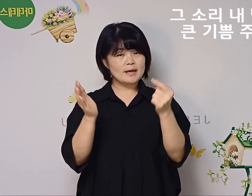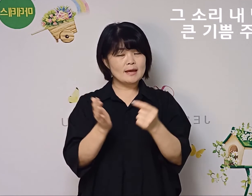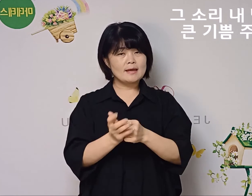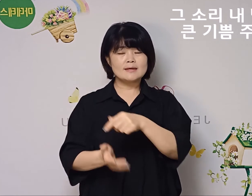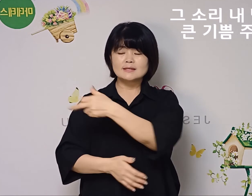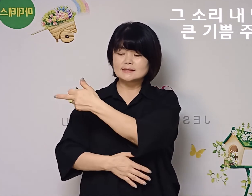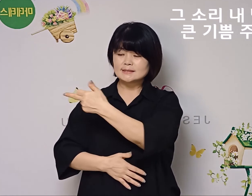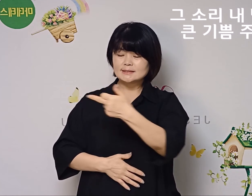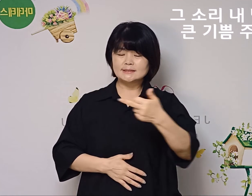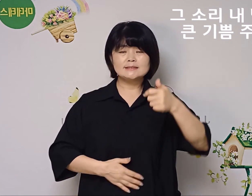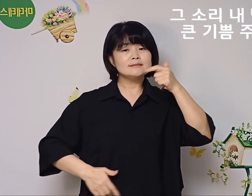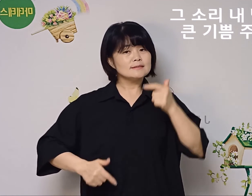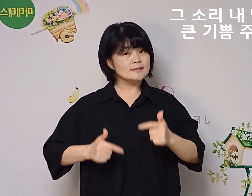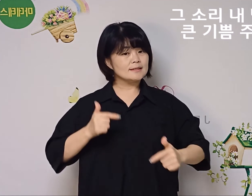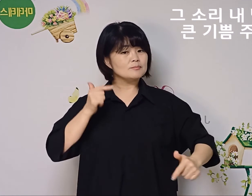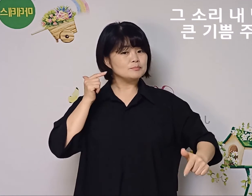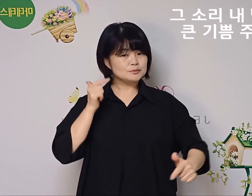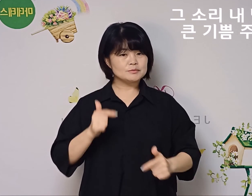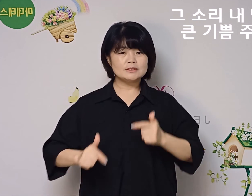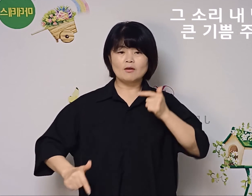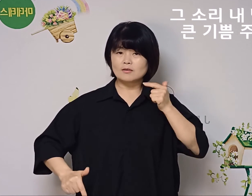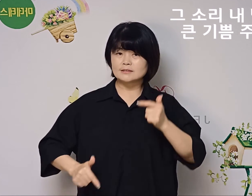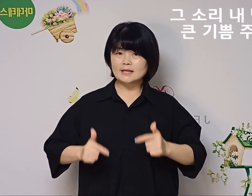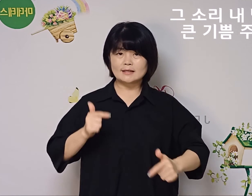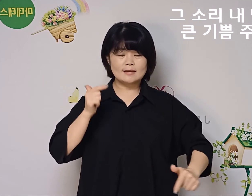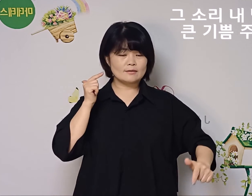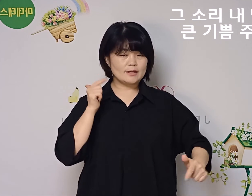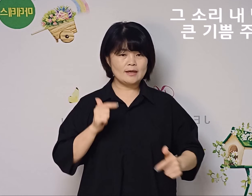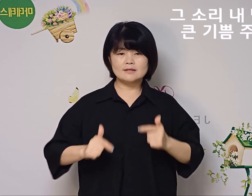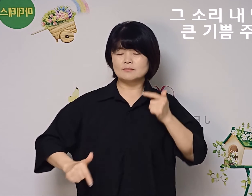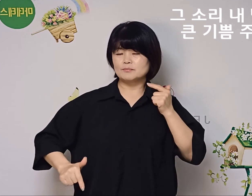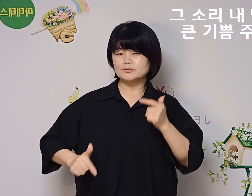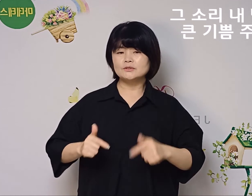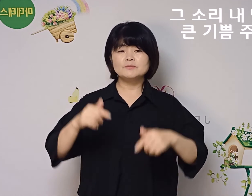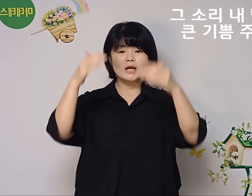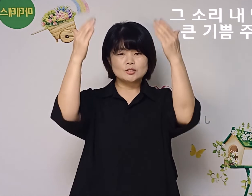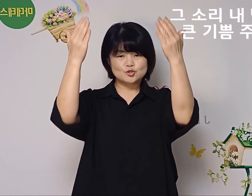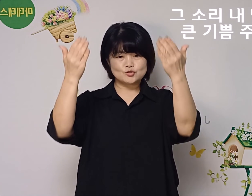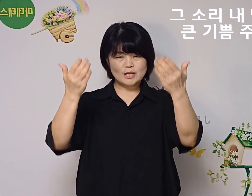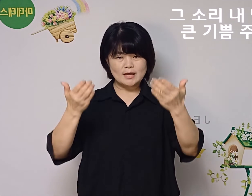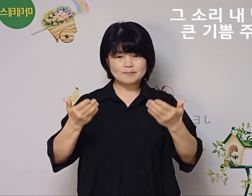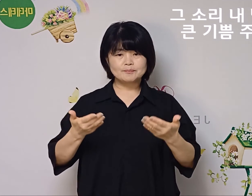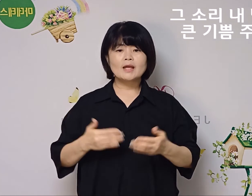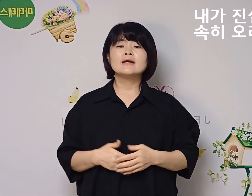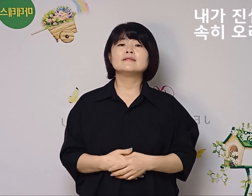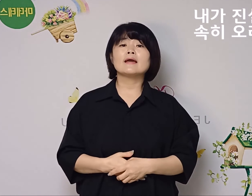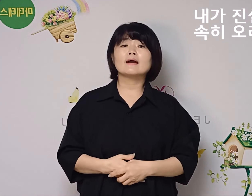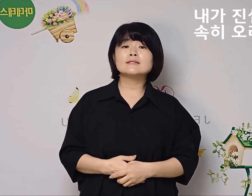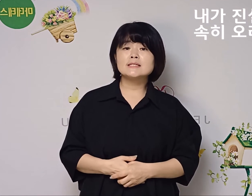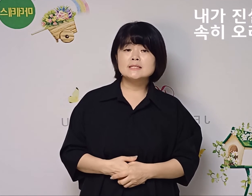마음에 큰 기쁨을 어긋나게 이렇게 기쁨 주네. 내가